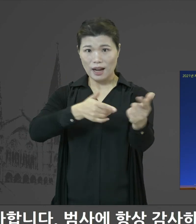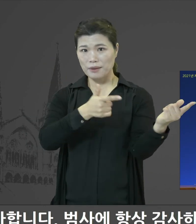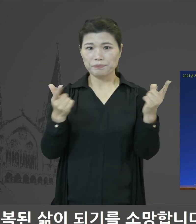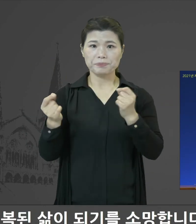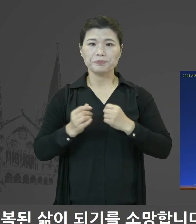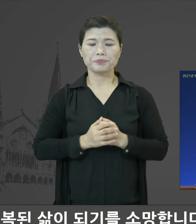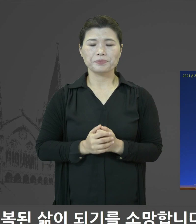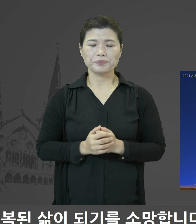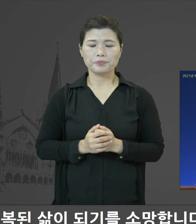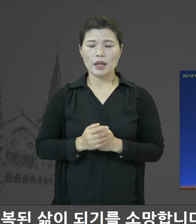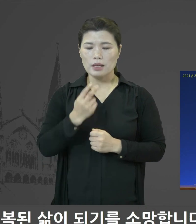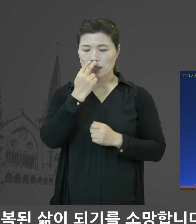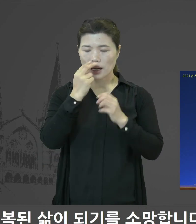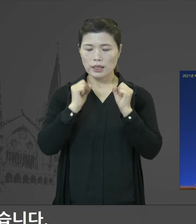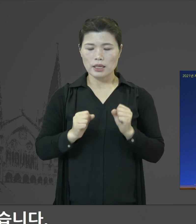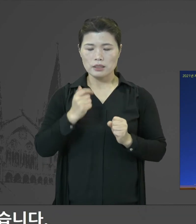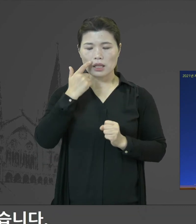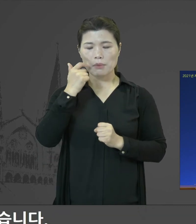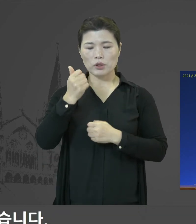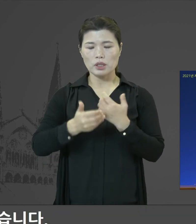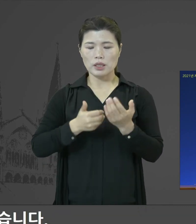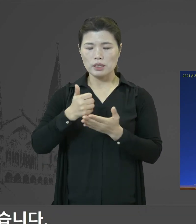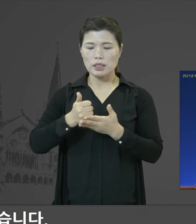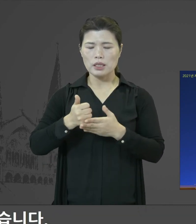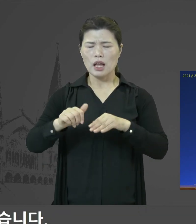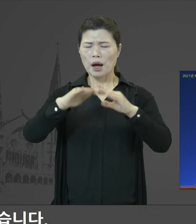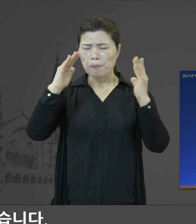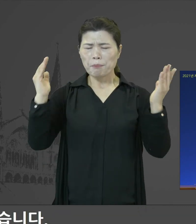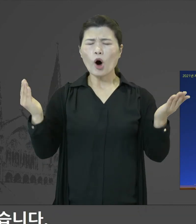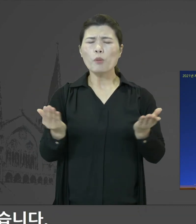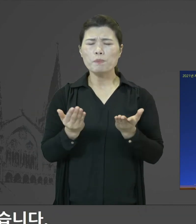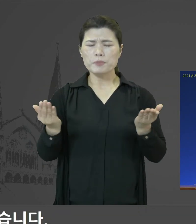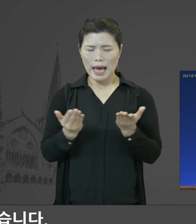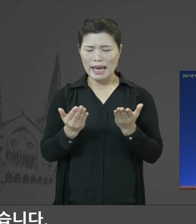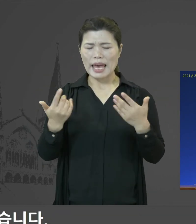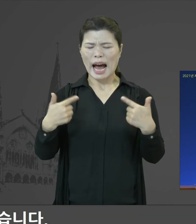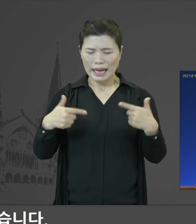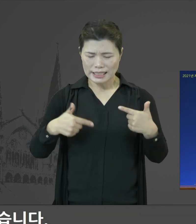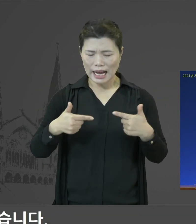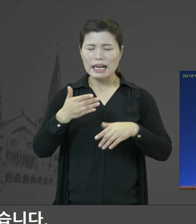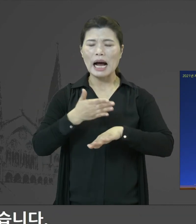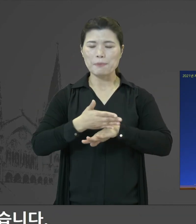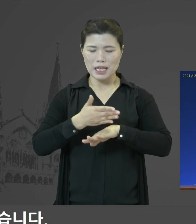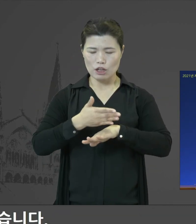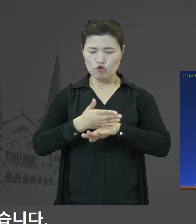기도하겠습니다. 살아계신 아버지 하나님, 범사에 항상 감사할 수 있도록